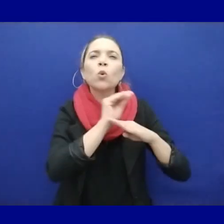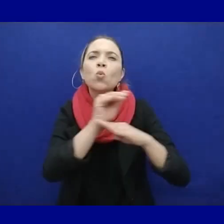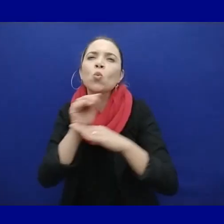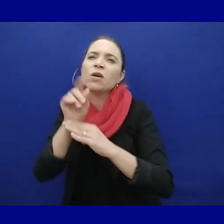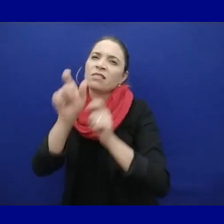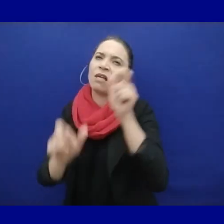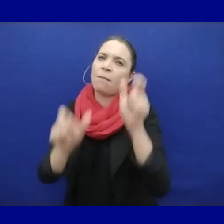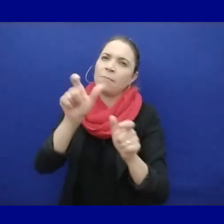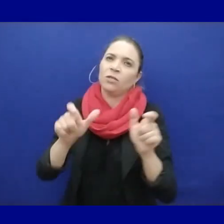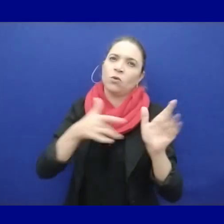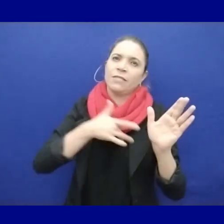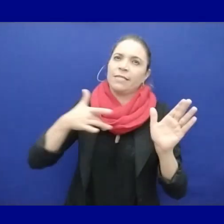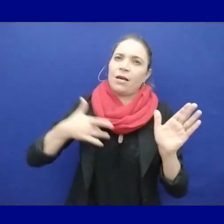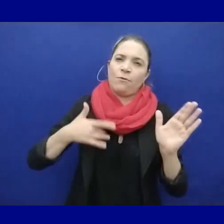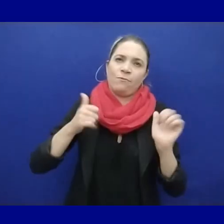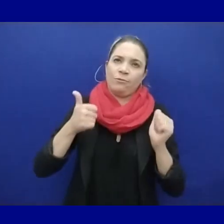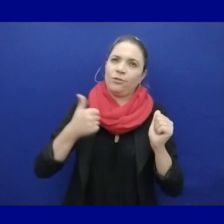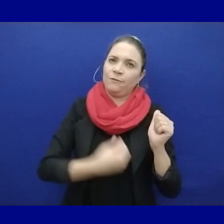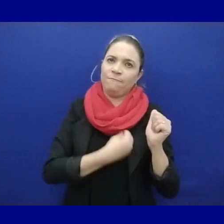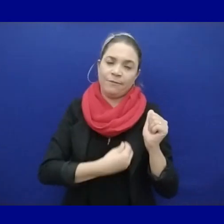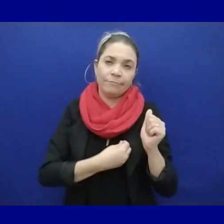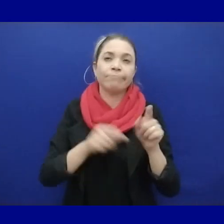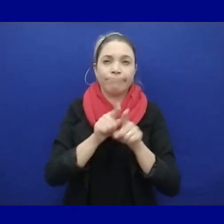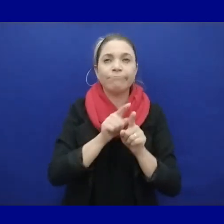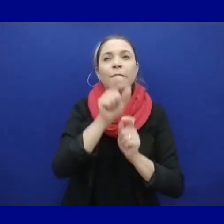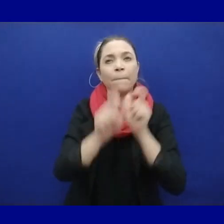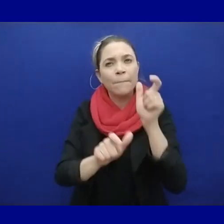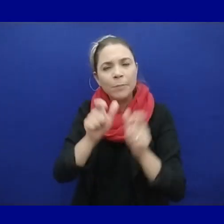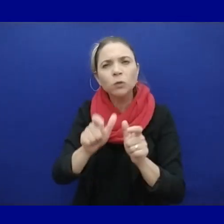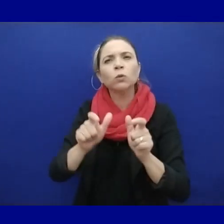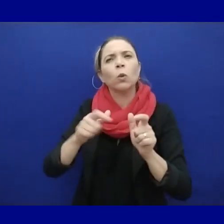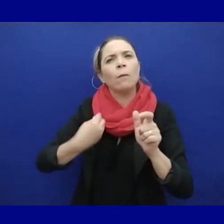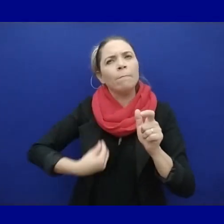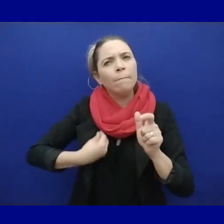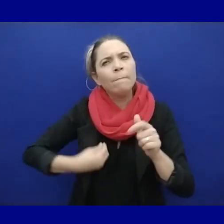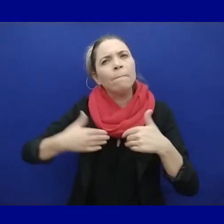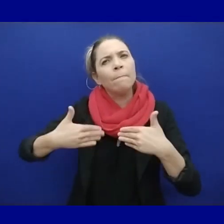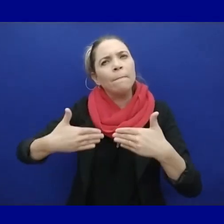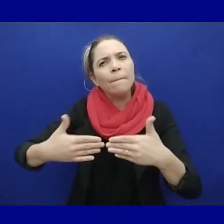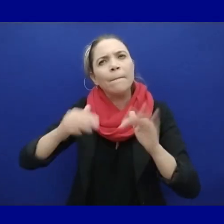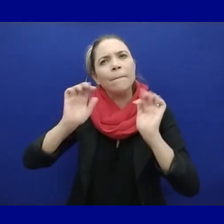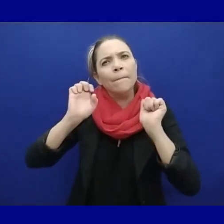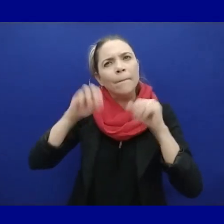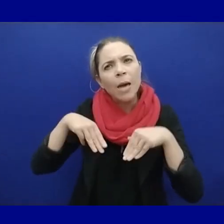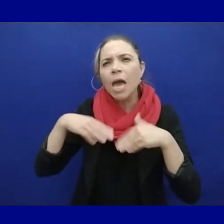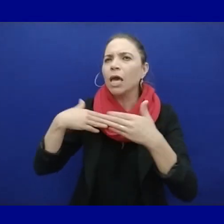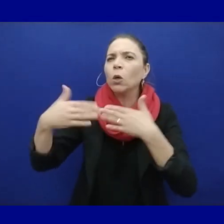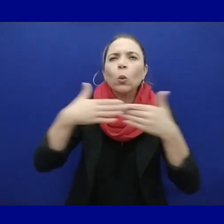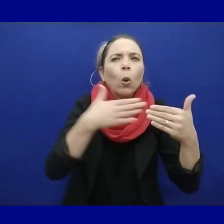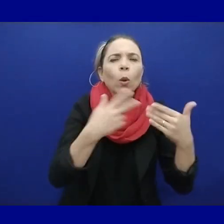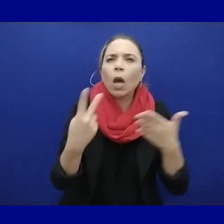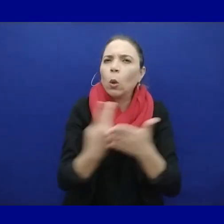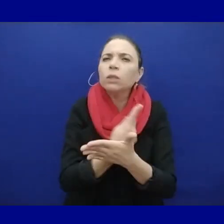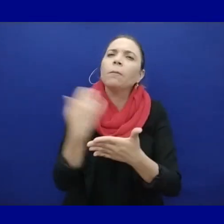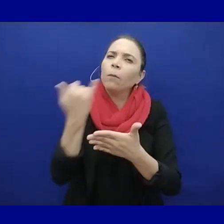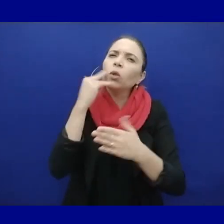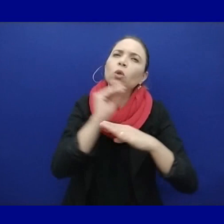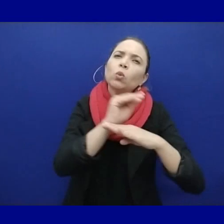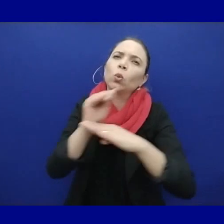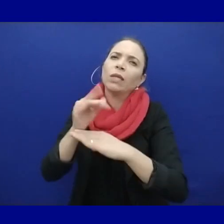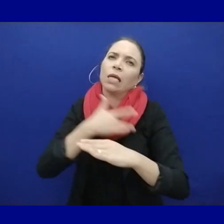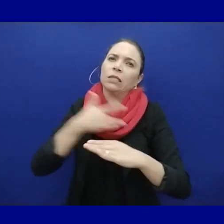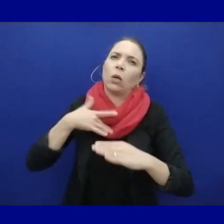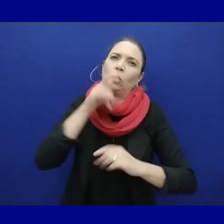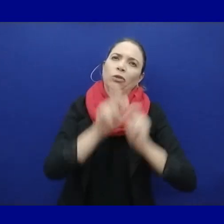cuidado integral com a vida, desejando que cada pessoa vá bem em todas as coisas e que tenha saúde, como